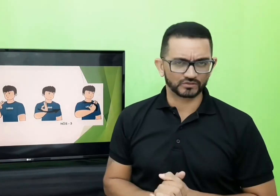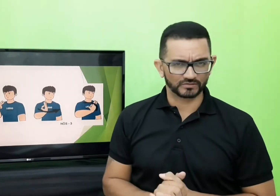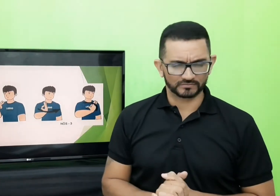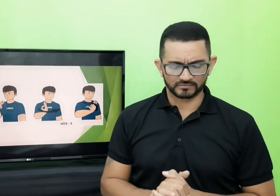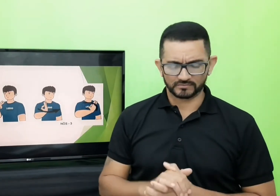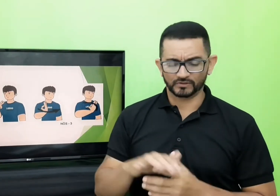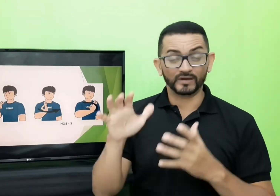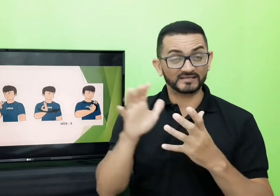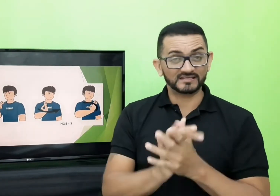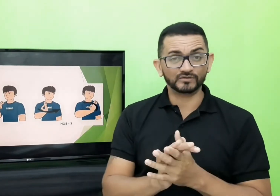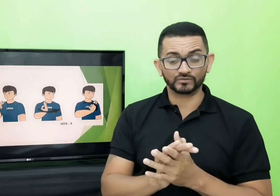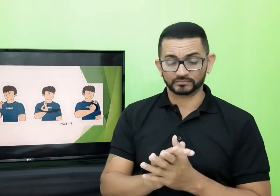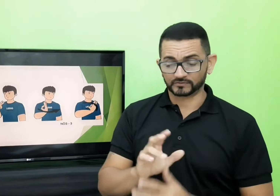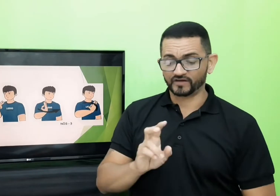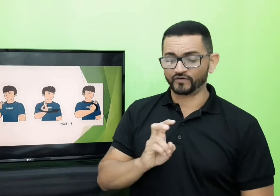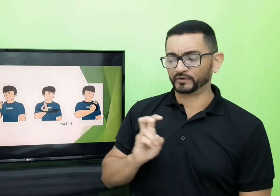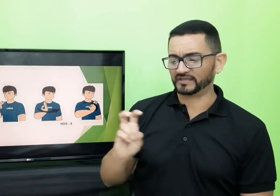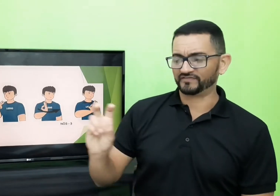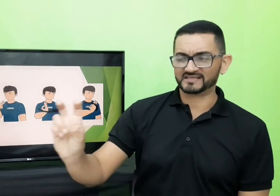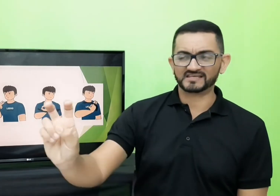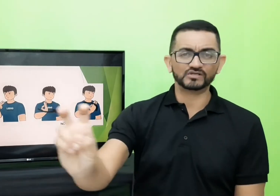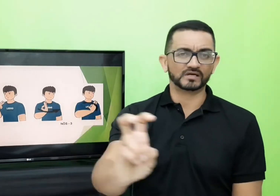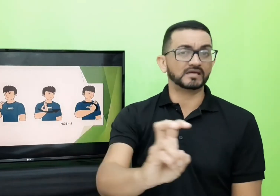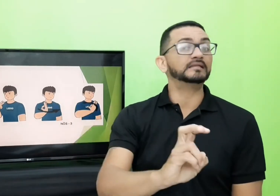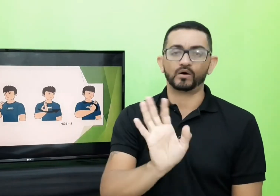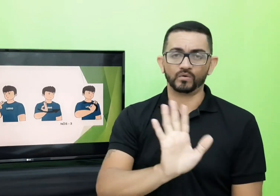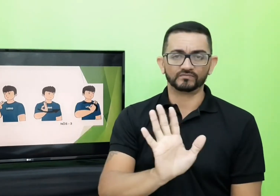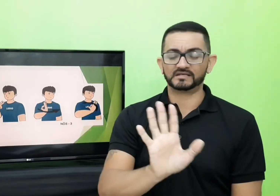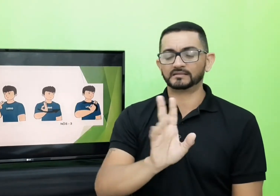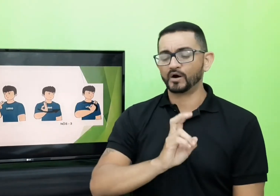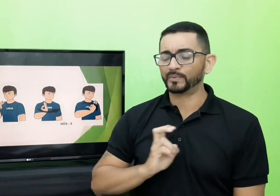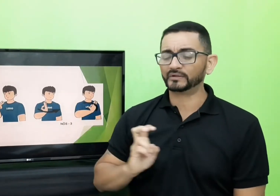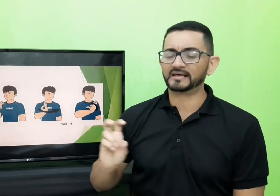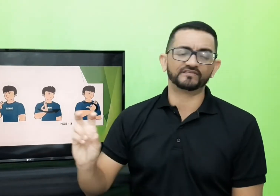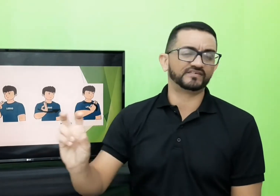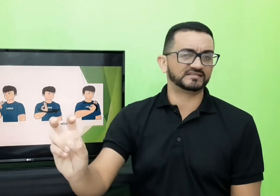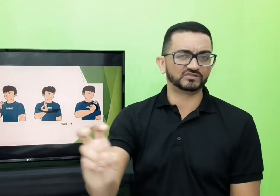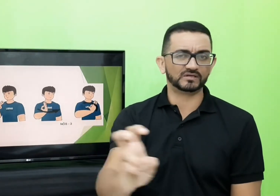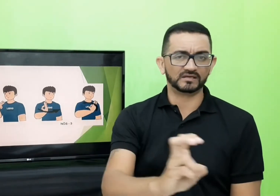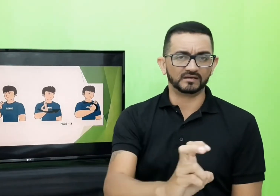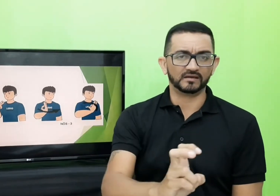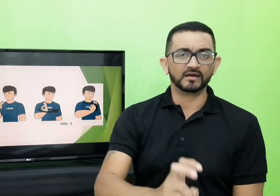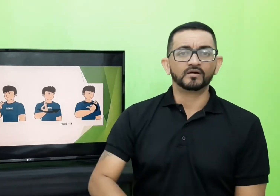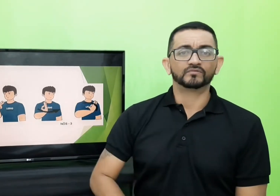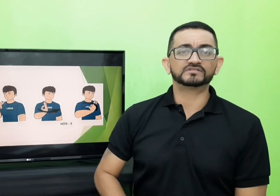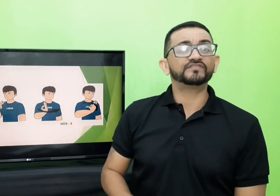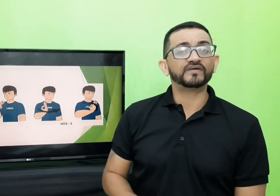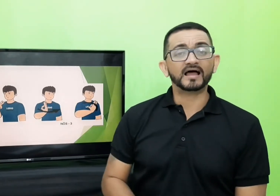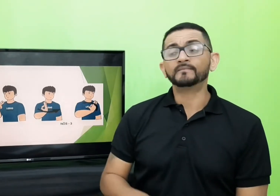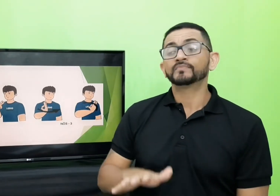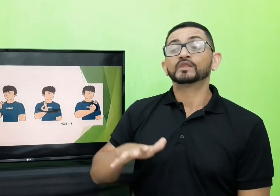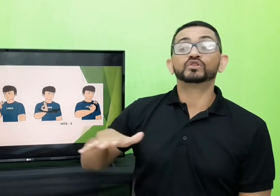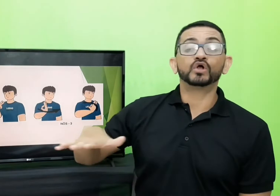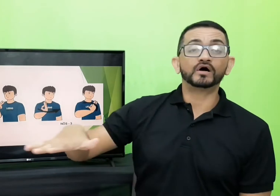pessoas no recinto, eu vou poder fazer isso aqui? Não, você não poderá fazer isso aqui. Você fala,